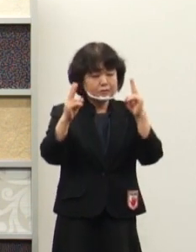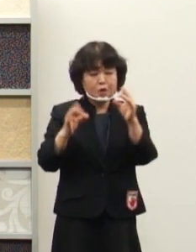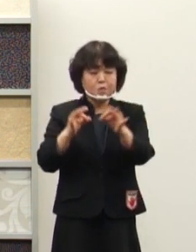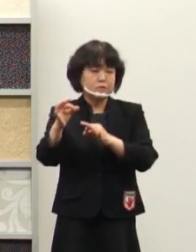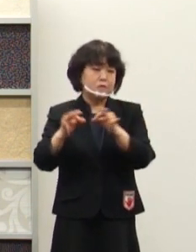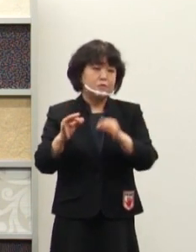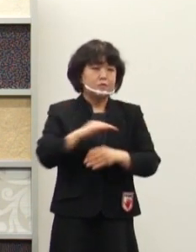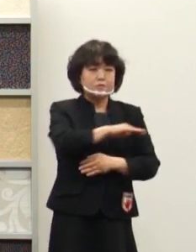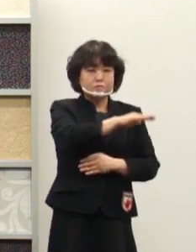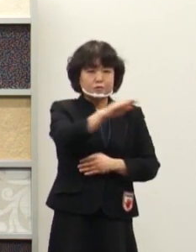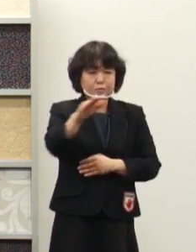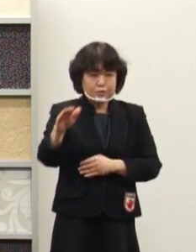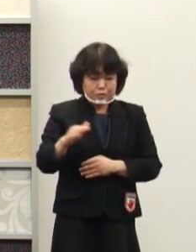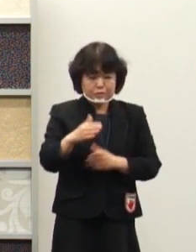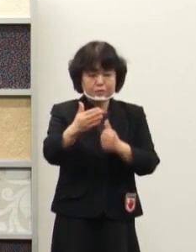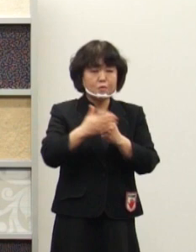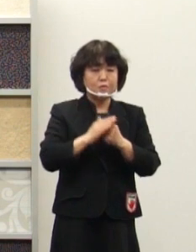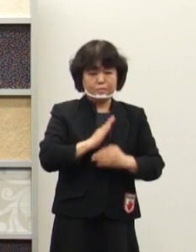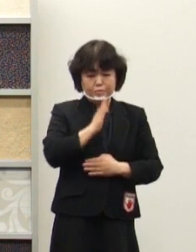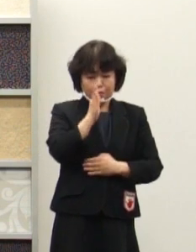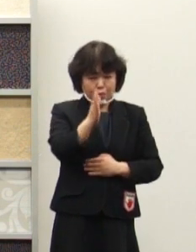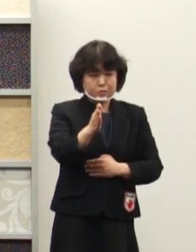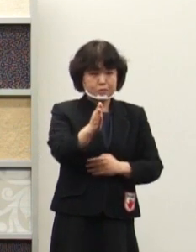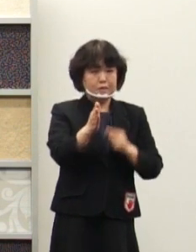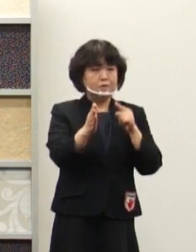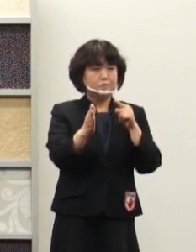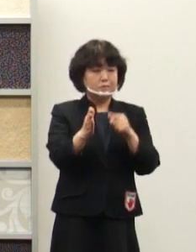しております、協力要請ですが、